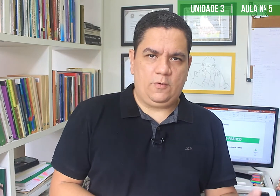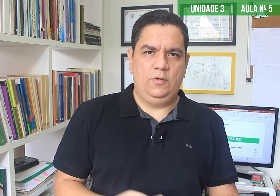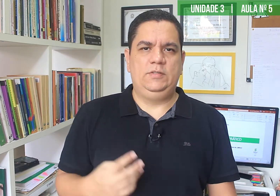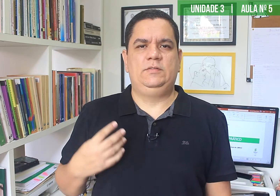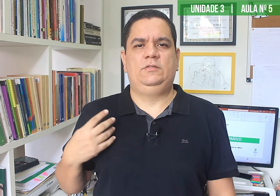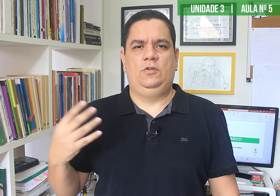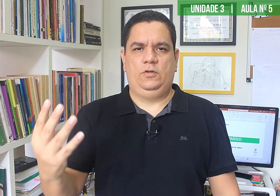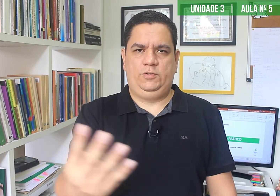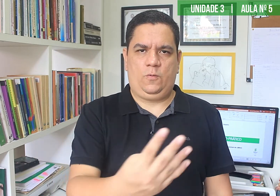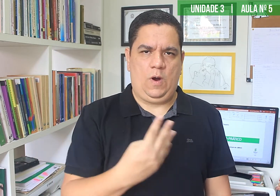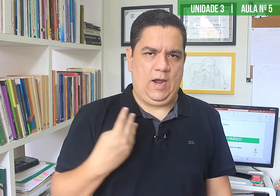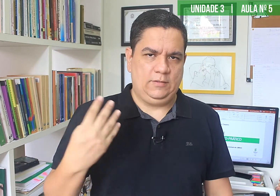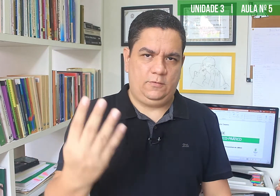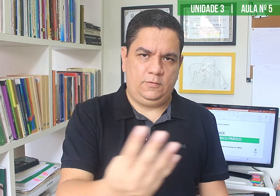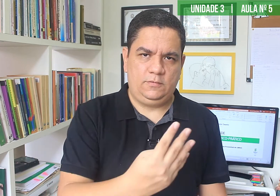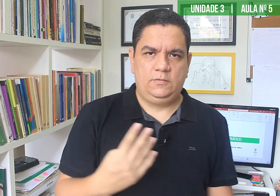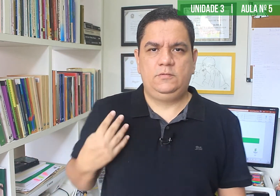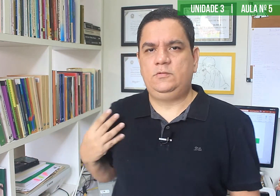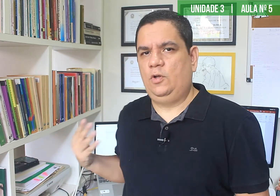coisa. Nós quatro,